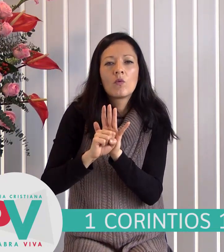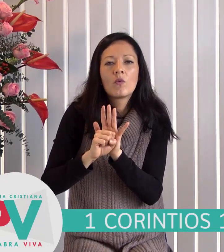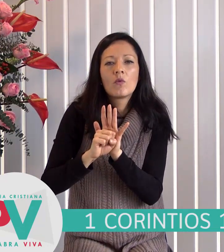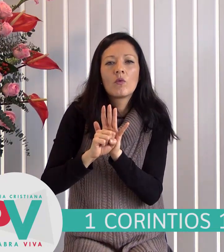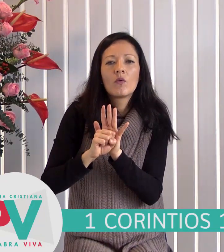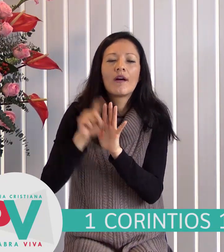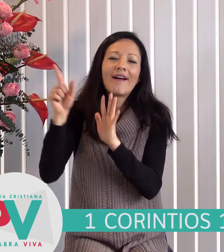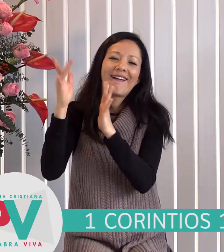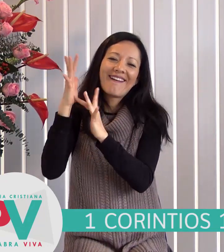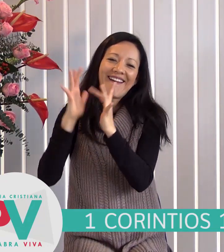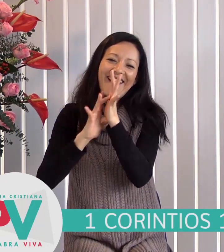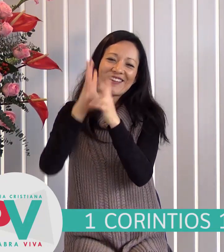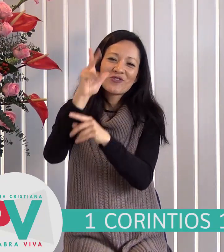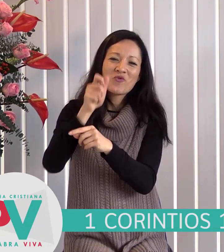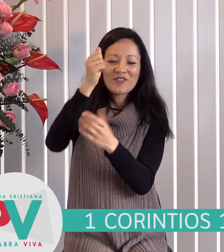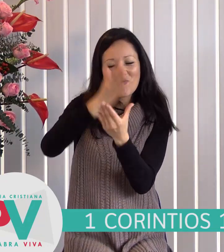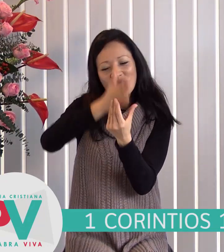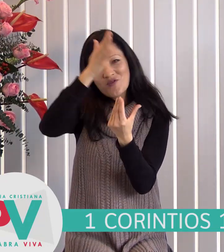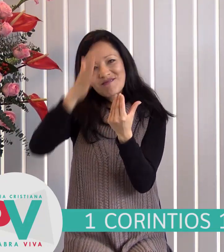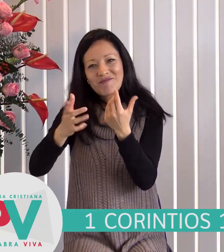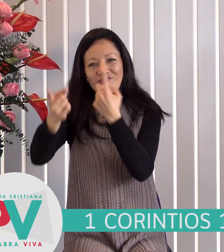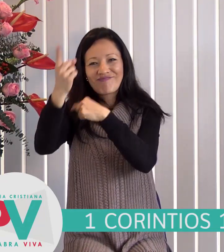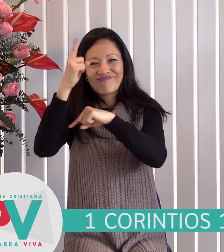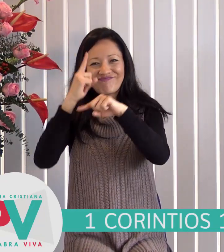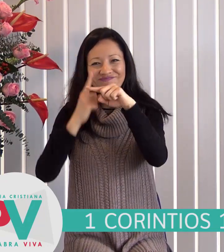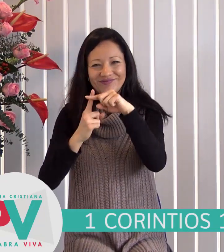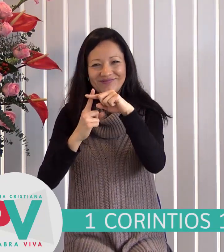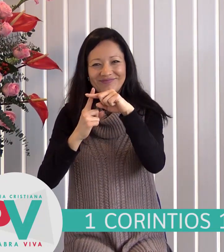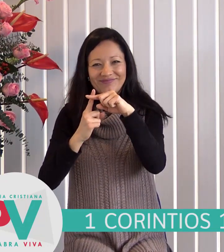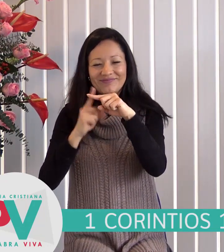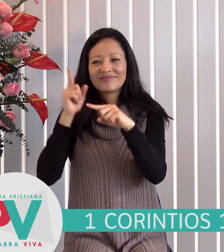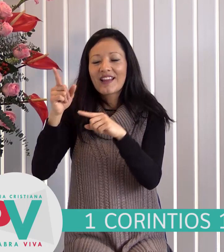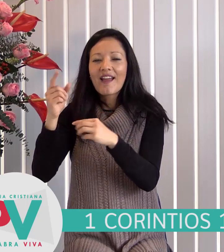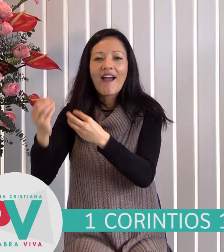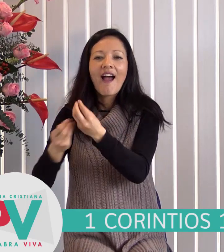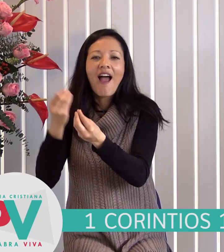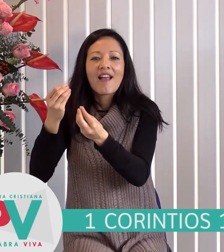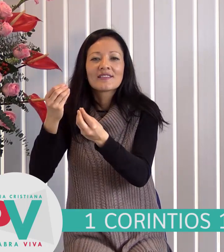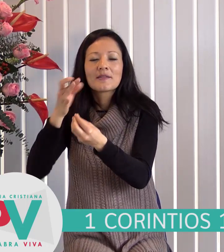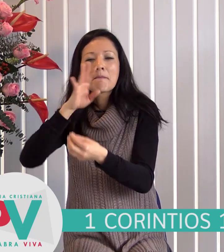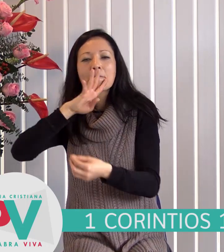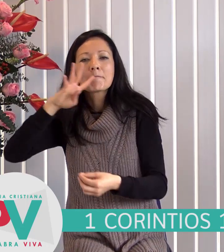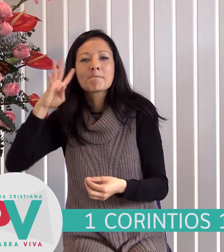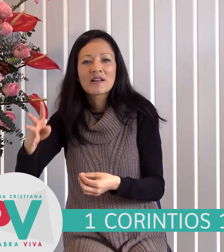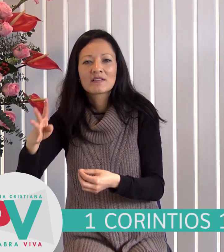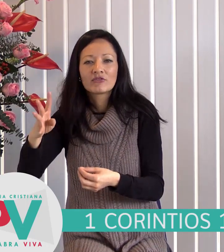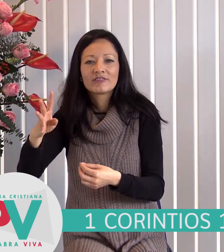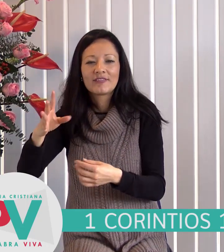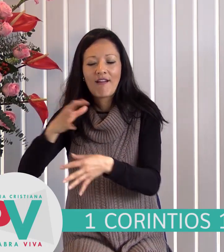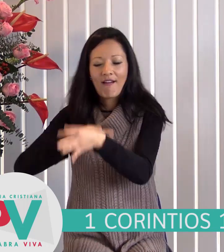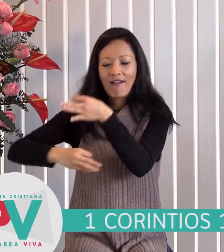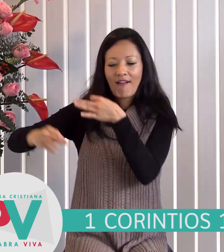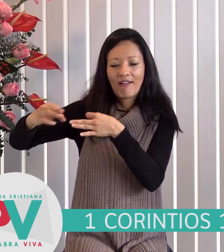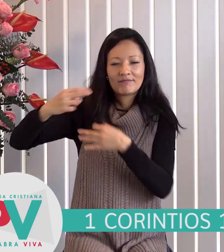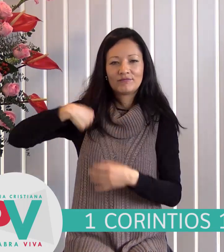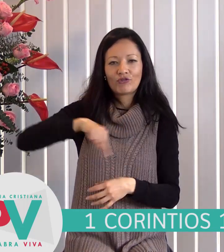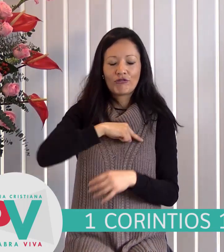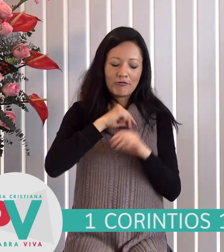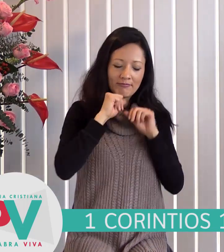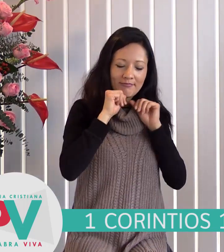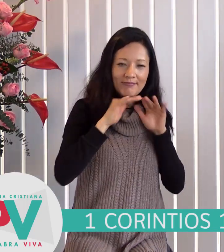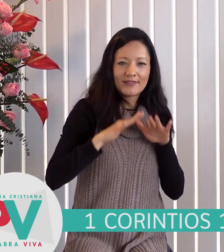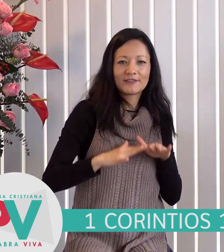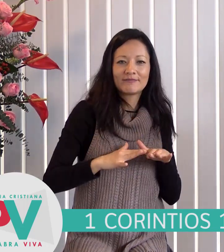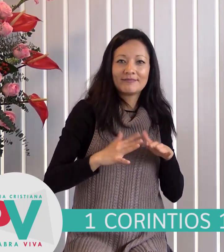Está simbolizando a Jesucristo. Jesucristo se está haciendo maldición por nosotros. ¿Se da cuenta cómo